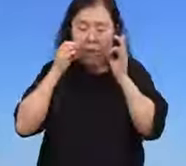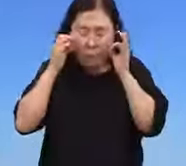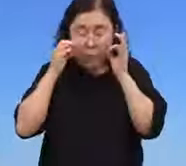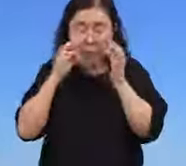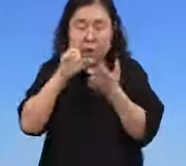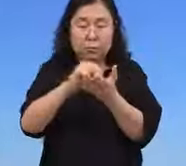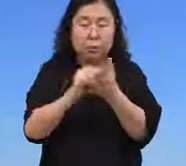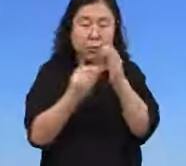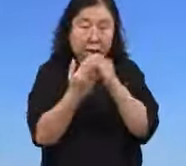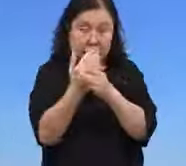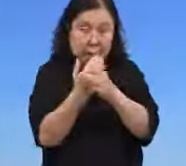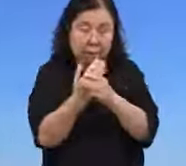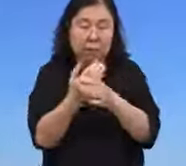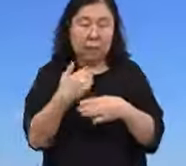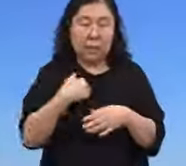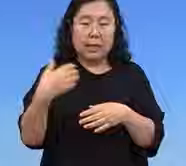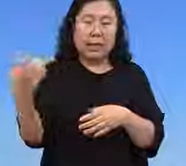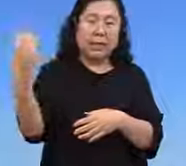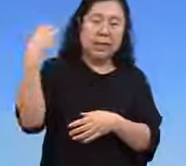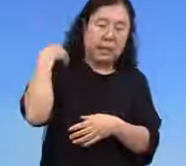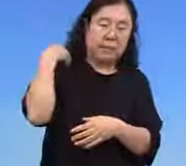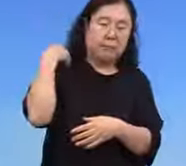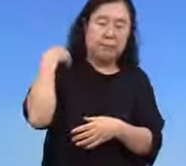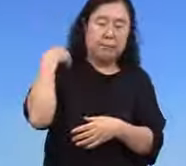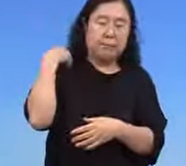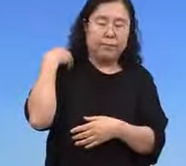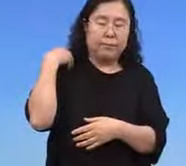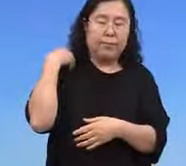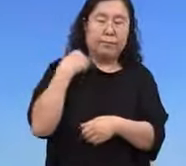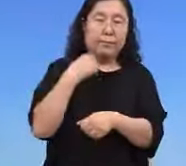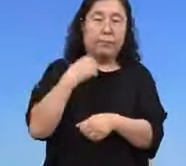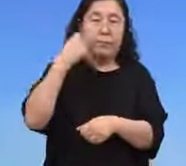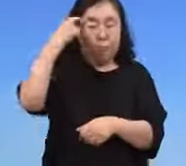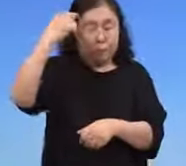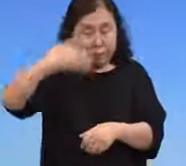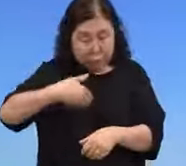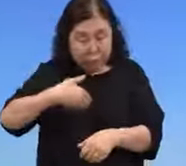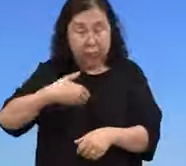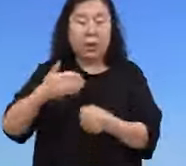문제가 생기면 모든 책임을 나한테 뒤집어 씌우는 주인이라고.